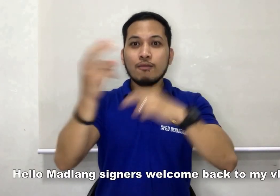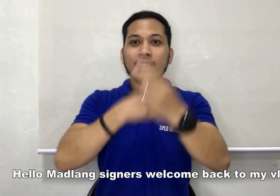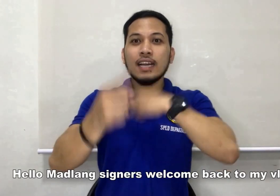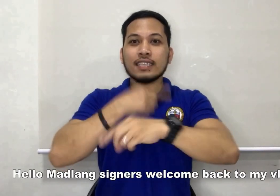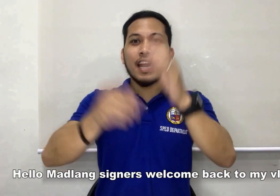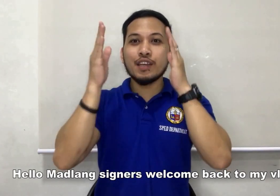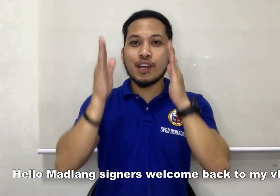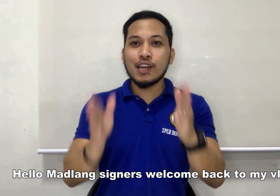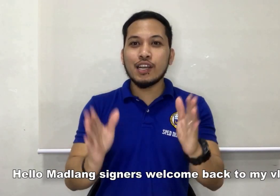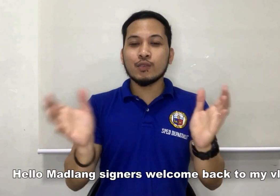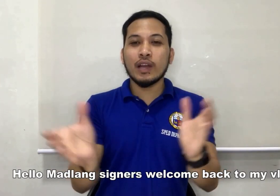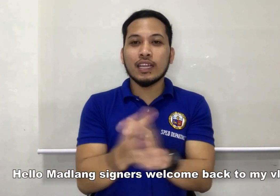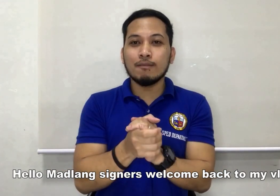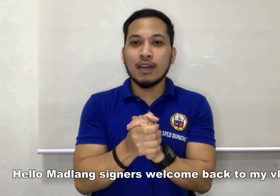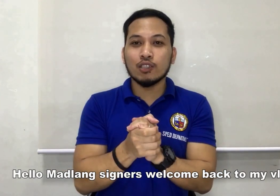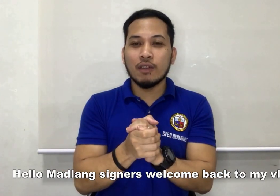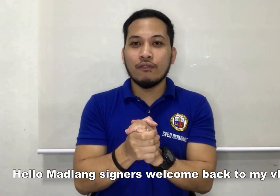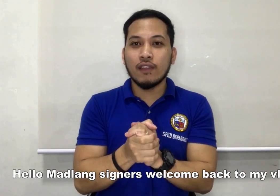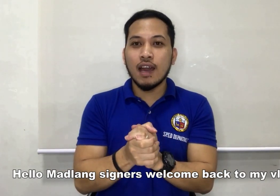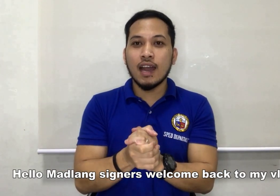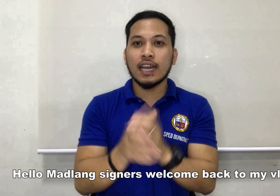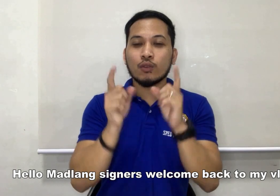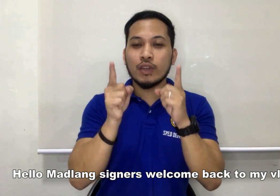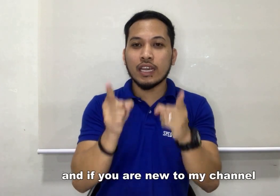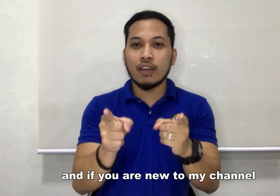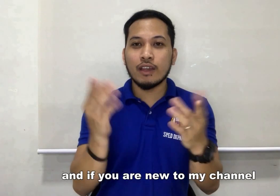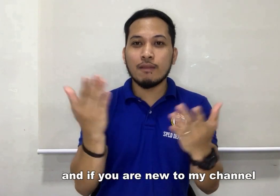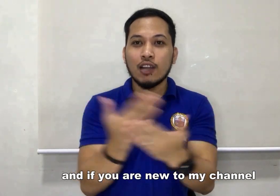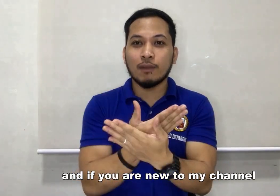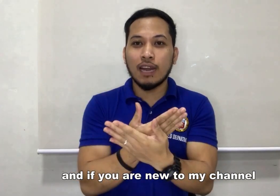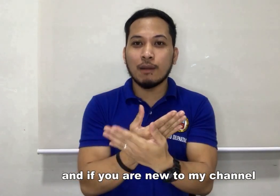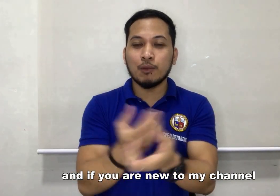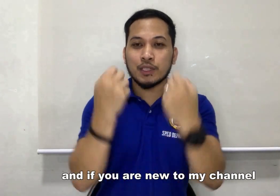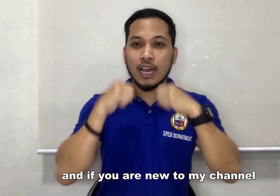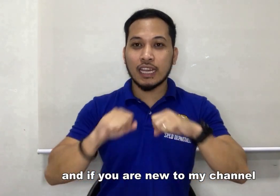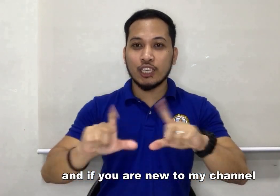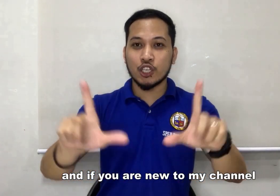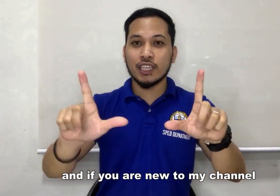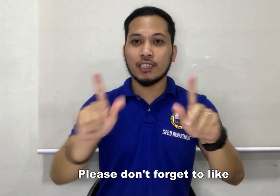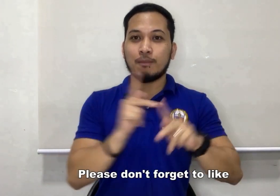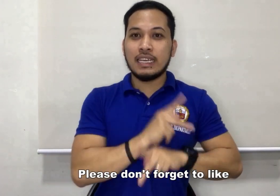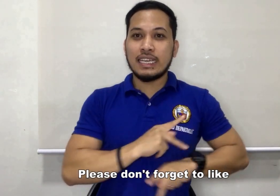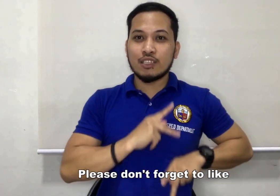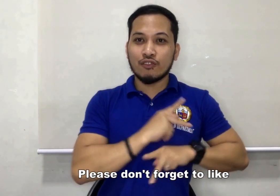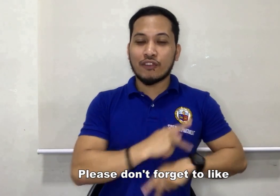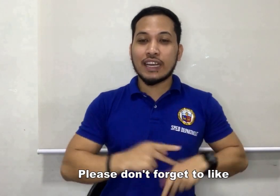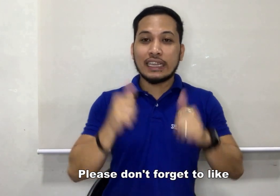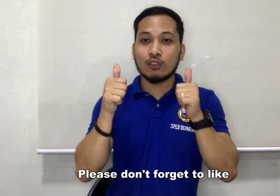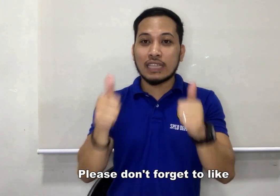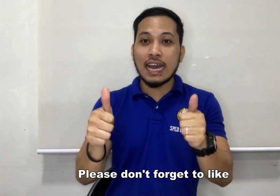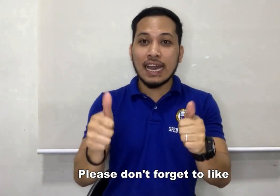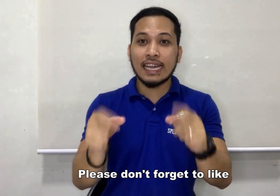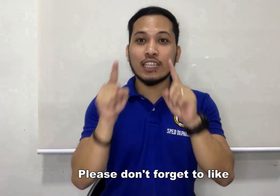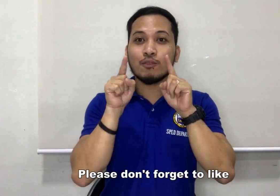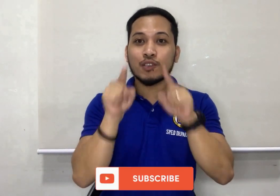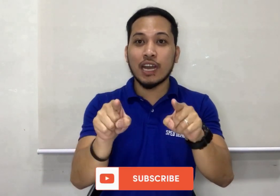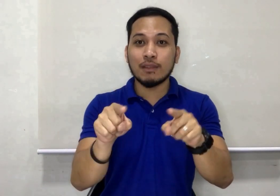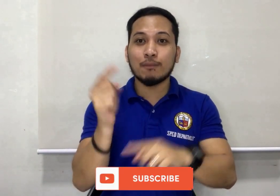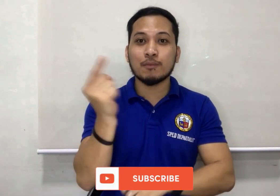Hello, Madlang Signers! Welcome back to my vlog. At kung ikaw ay bago pa lamang po sa ating channel, please don't forget to like and subscribe.